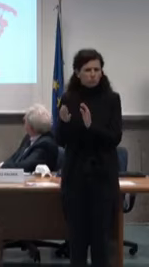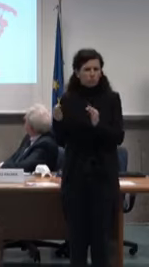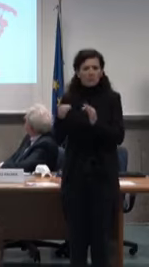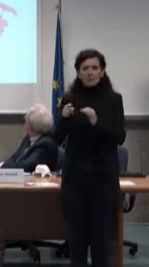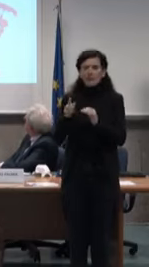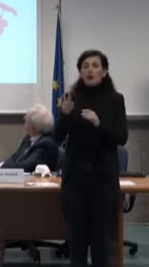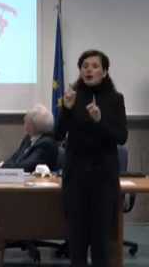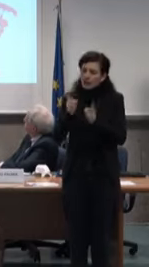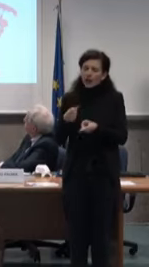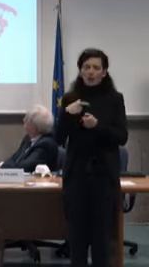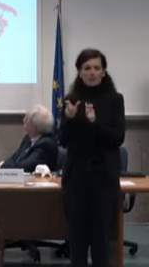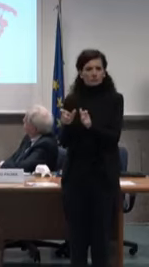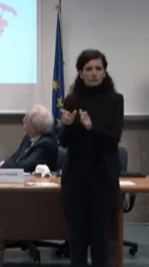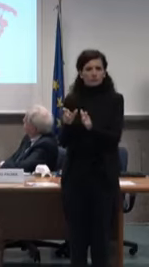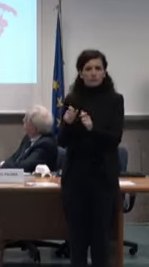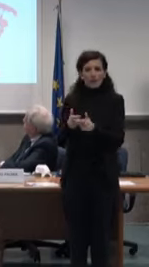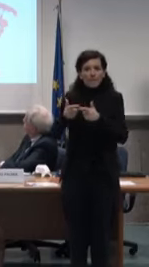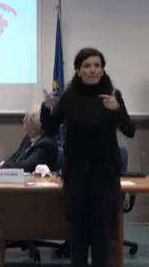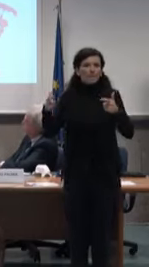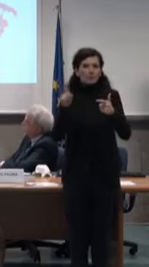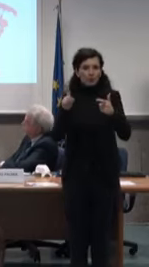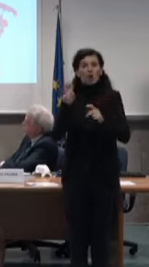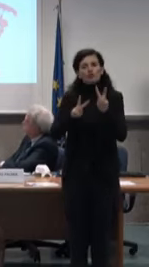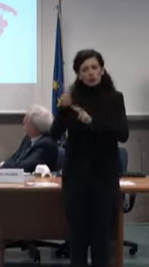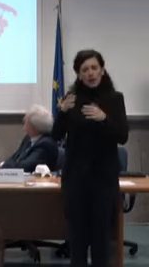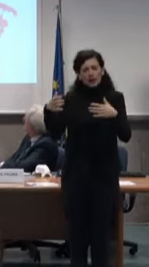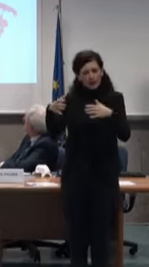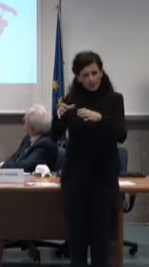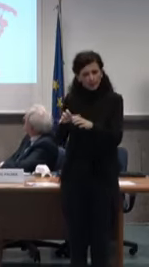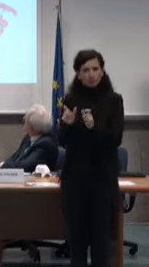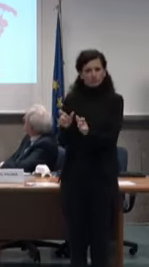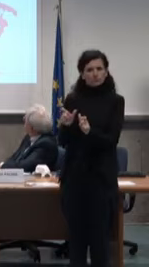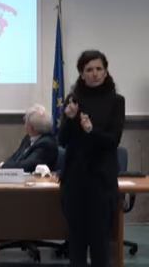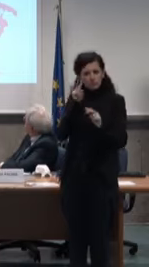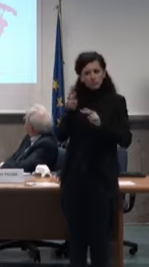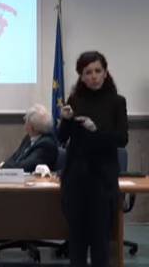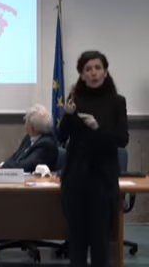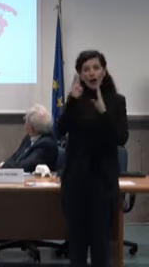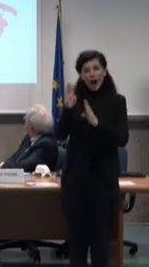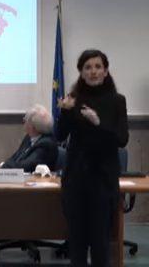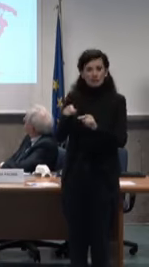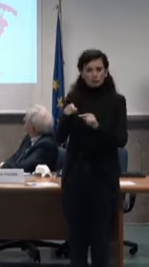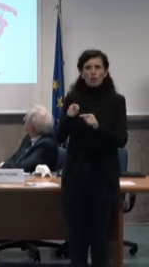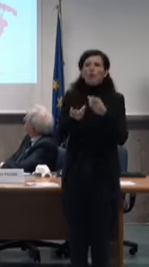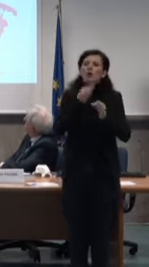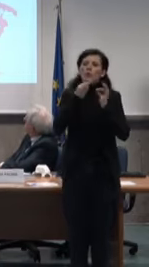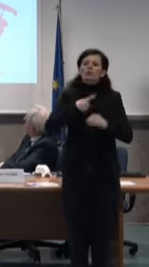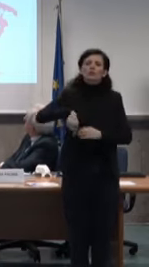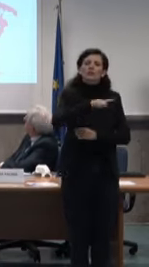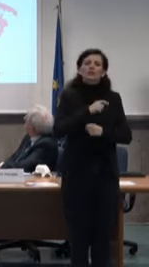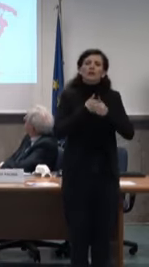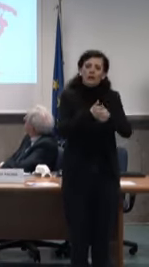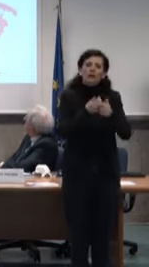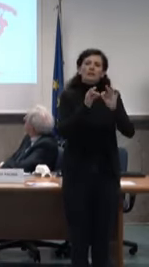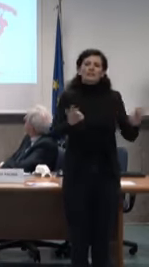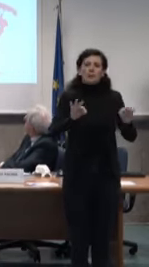modo l'obiettivo a cui puntiamo e questo rimane bassa se manteniamo le regole e gli atteggiamenti e gli stanziamenti sociali che